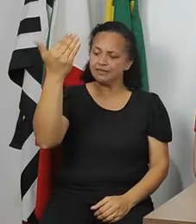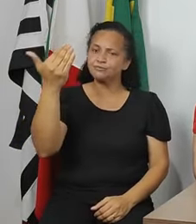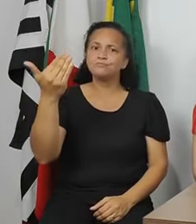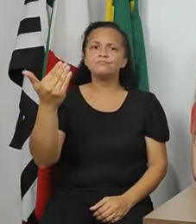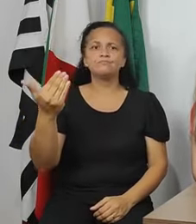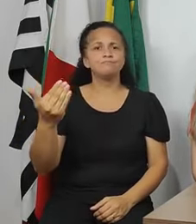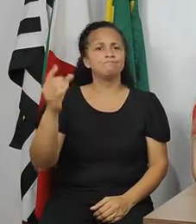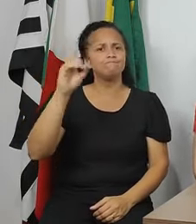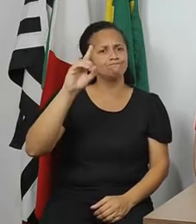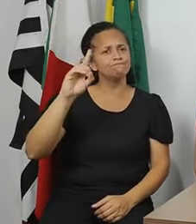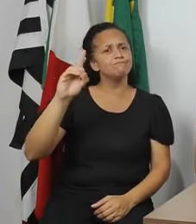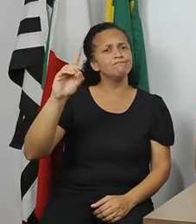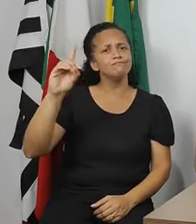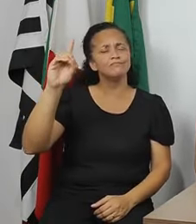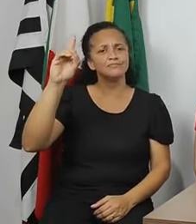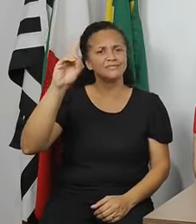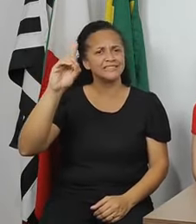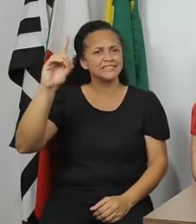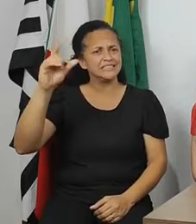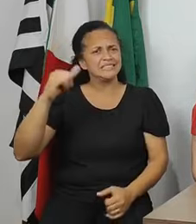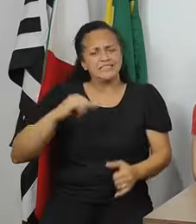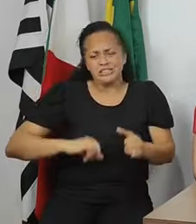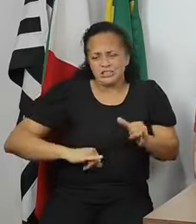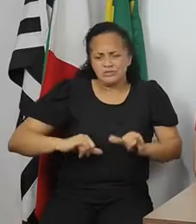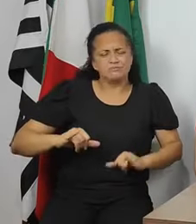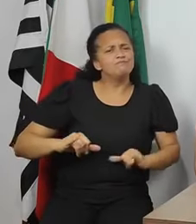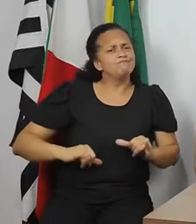presença eu vou.